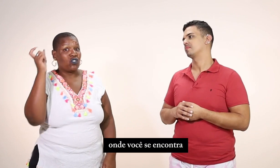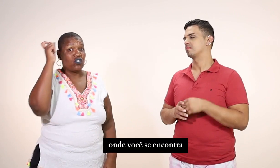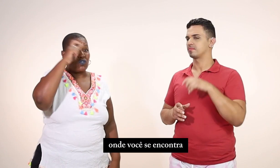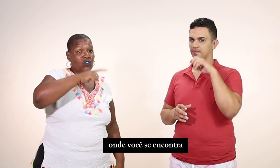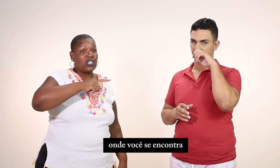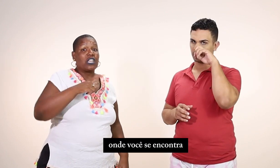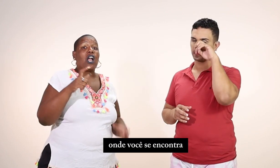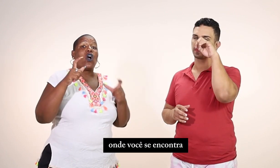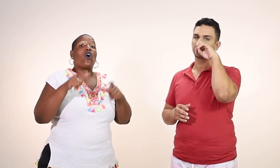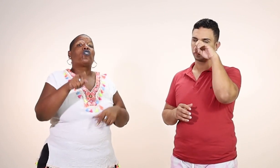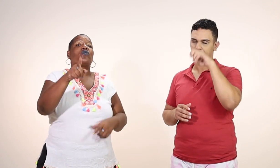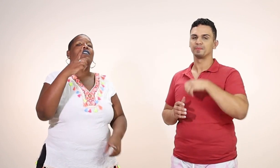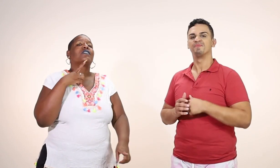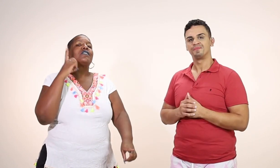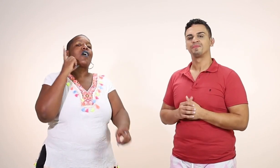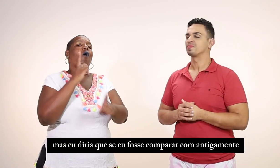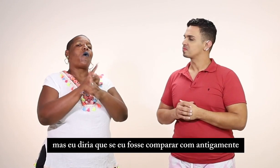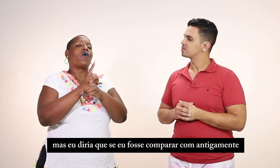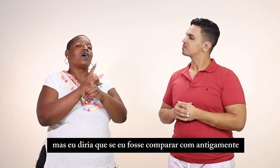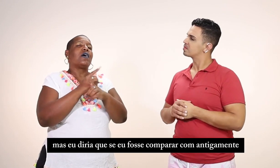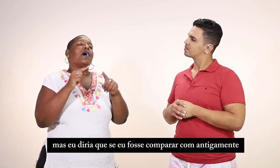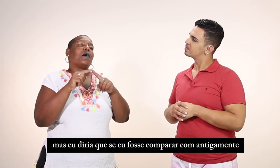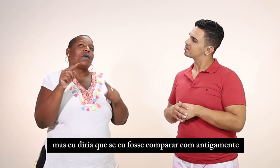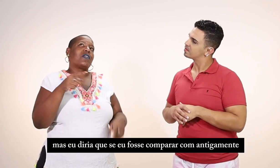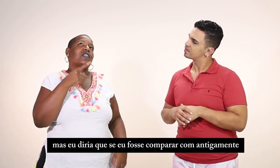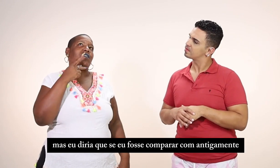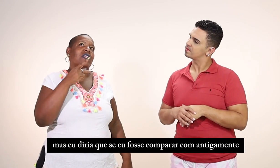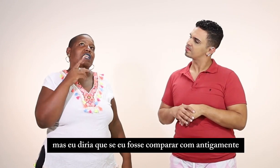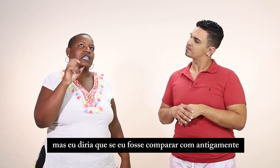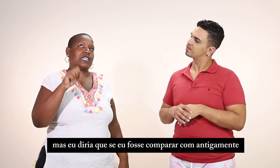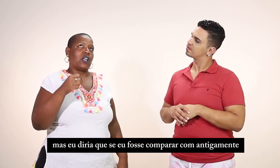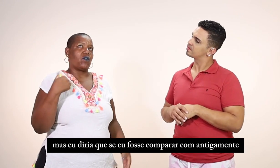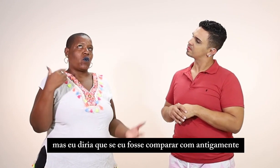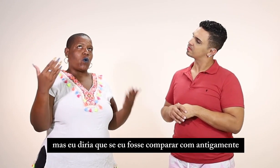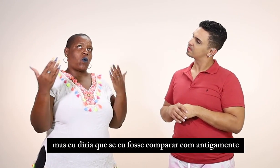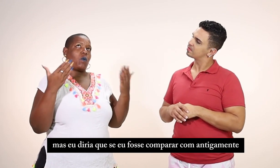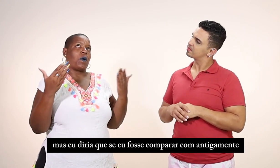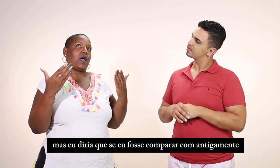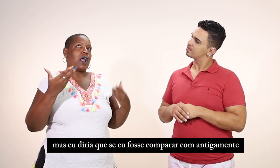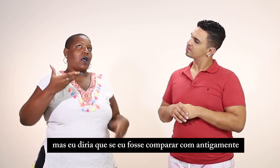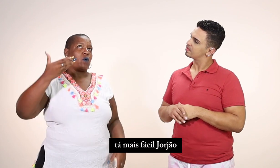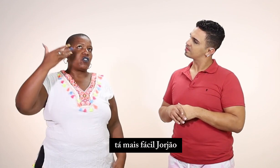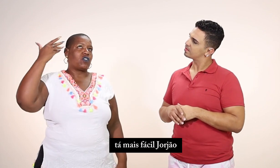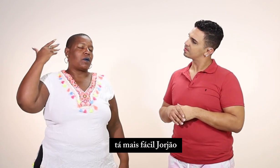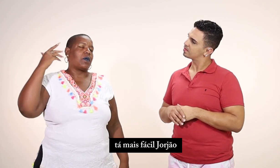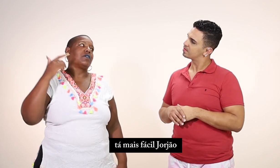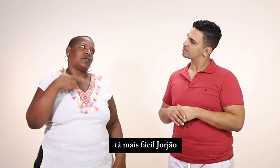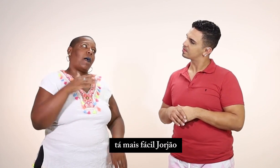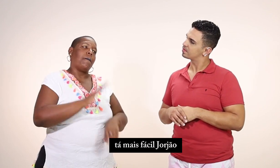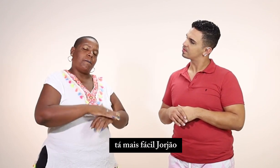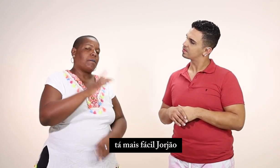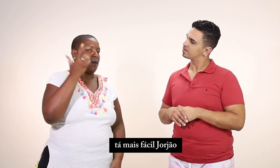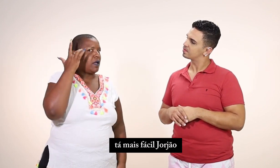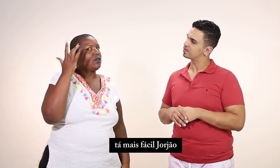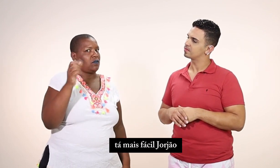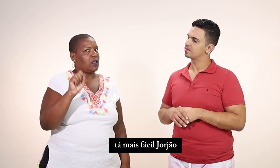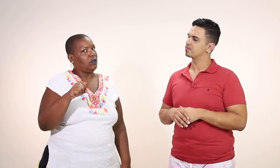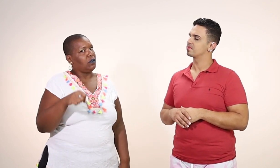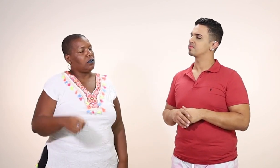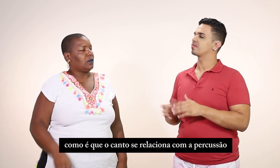você se encontra. Mas eu diria que se eu fosse comparar com antigamente, tá mais fácil. Jorjão, como